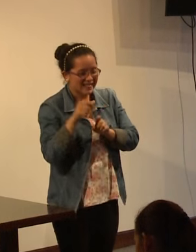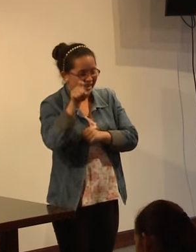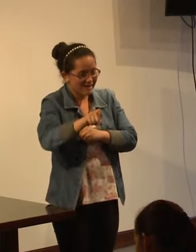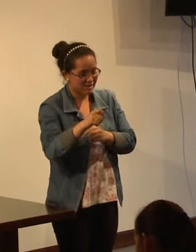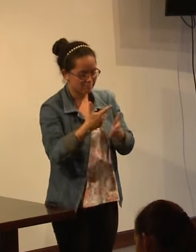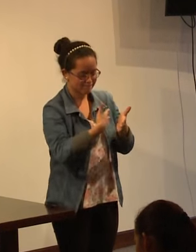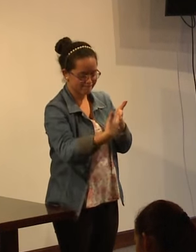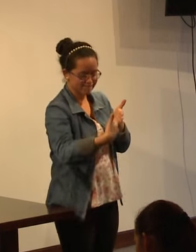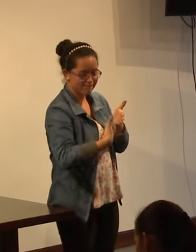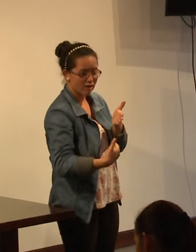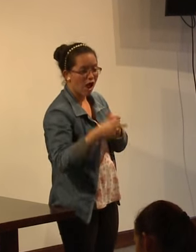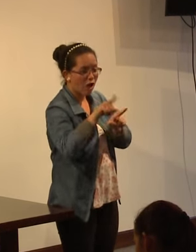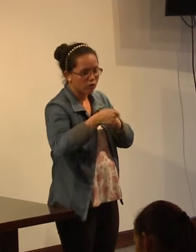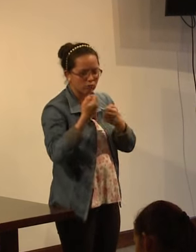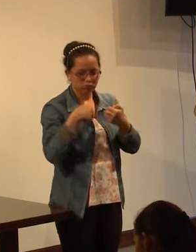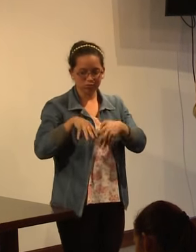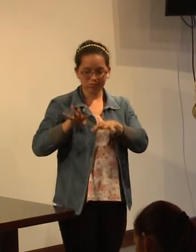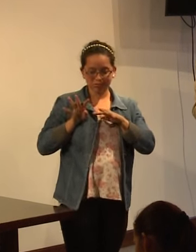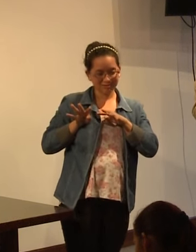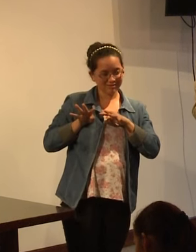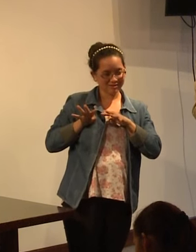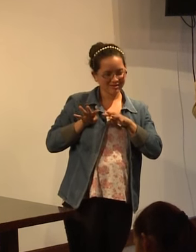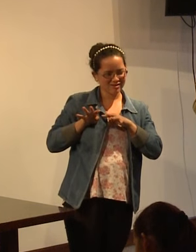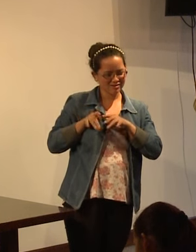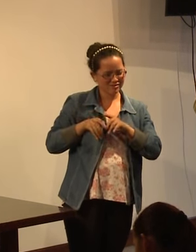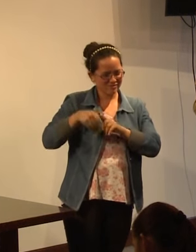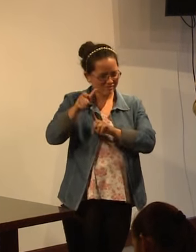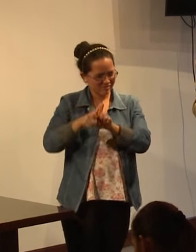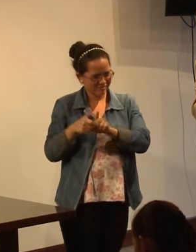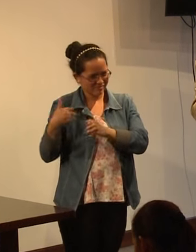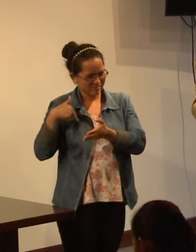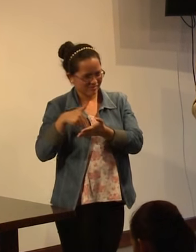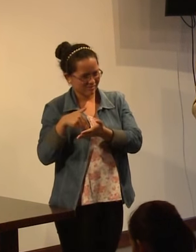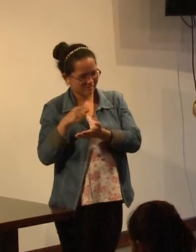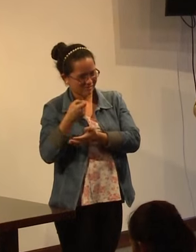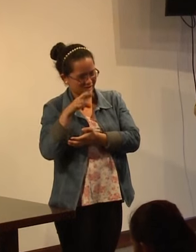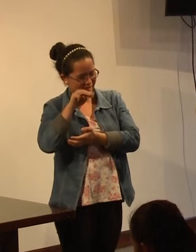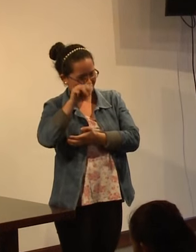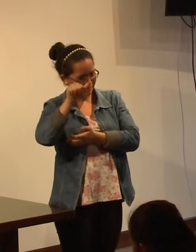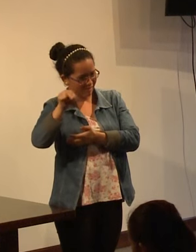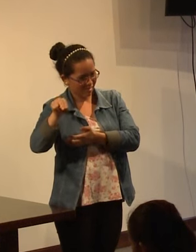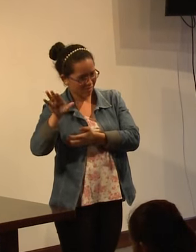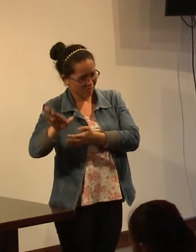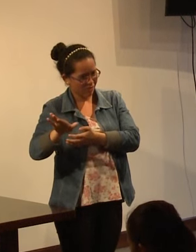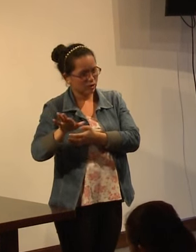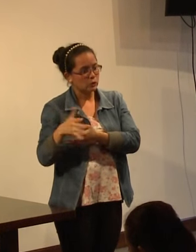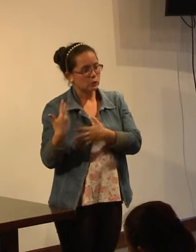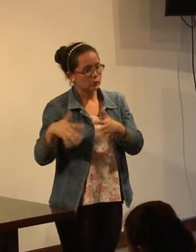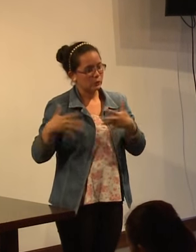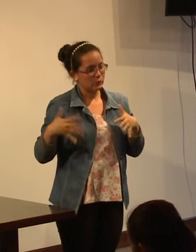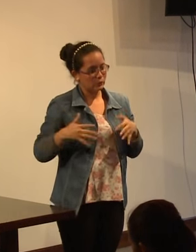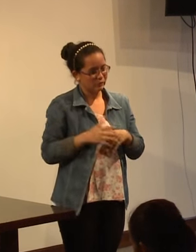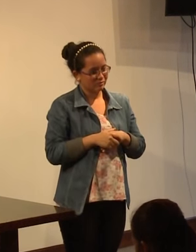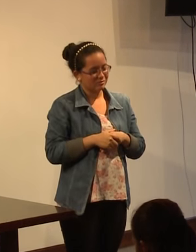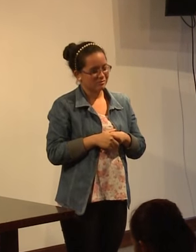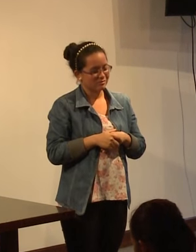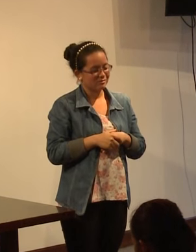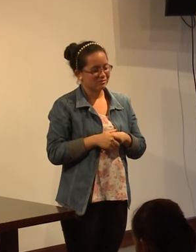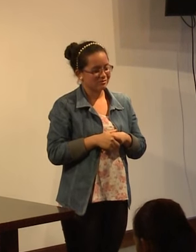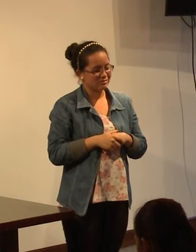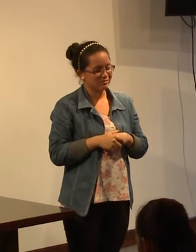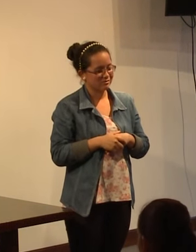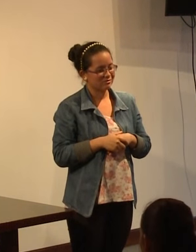envidiaría cualquier escritor. O sea, es que la gente que fue a ver a la Premio Nobel no fue ni siquiera el 10% de los que estaban detrás de ver a